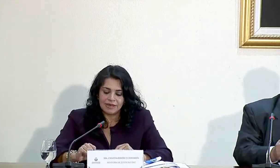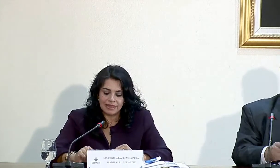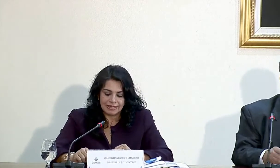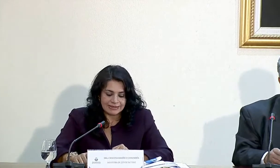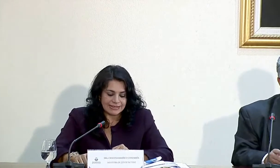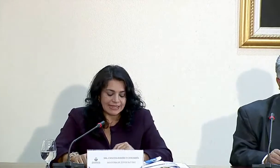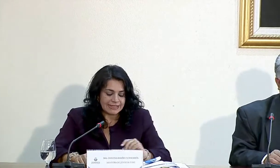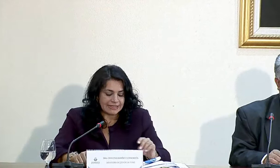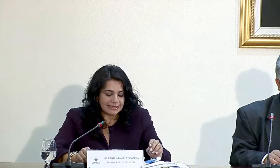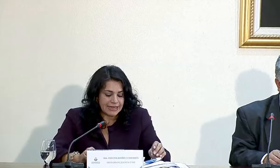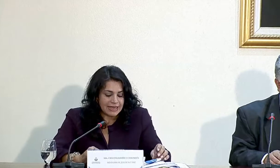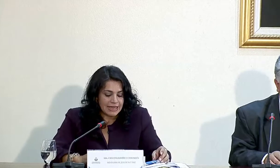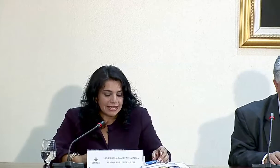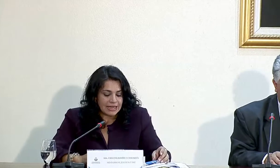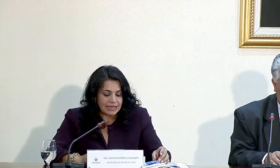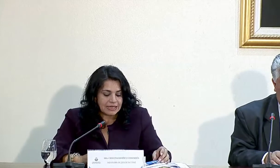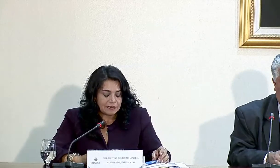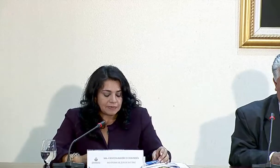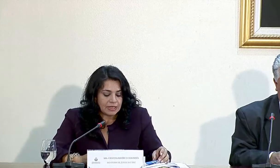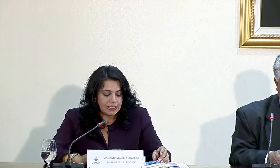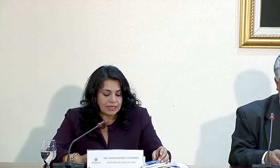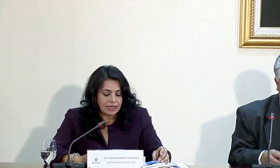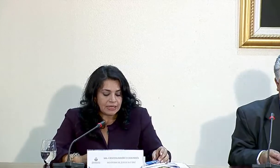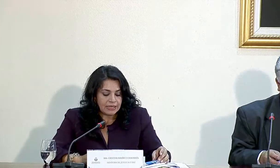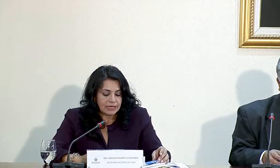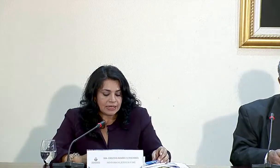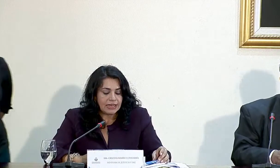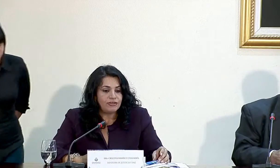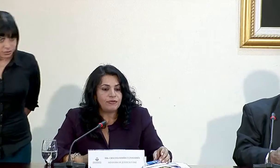Sí, adelante, sí, gracias.